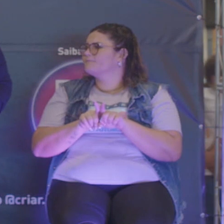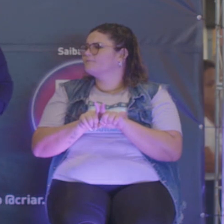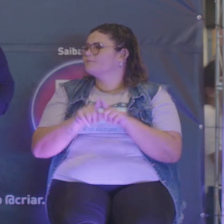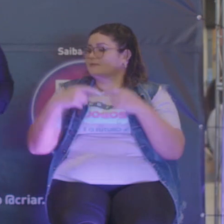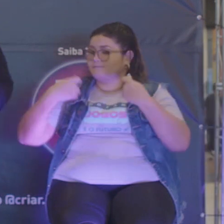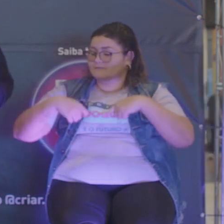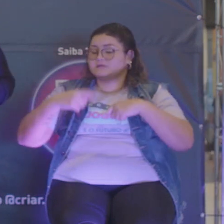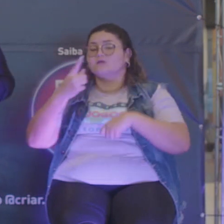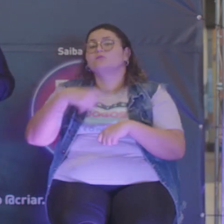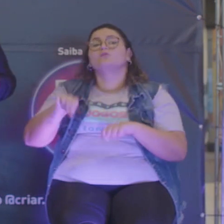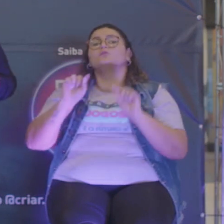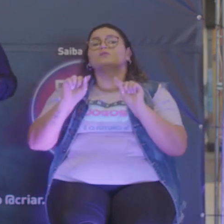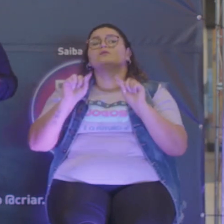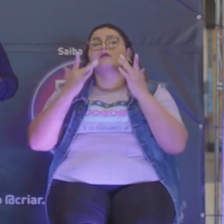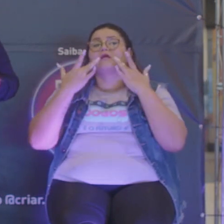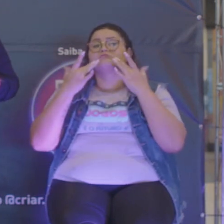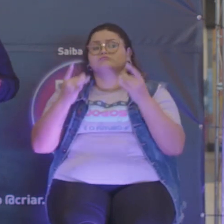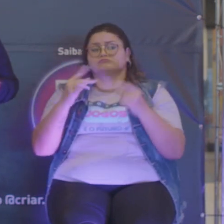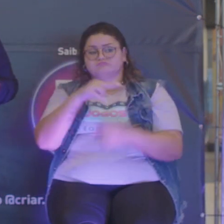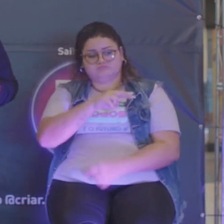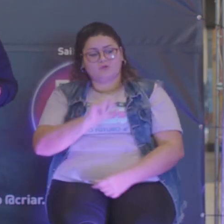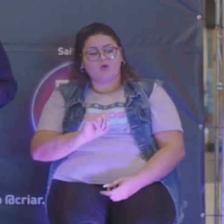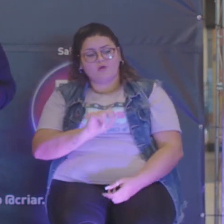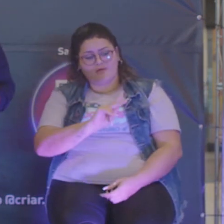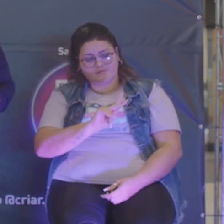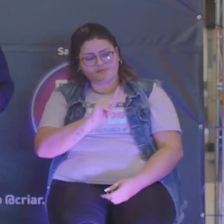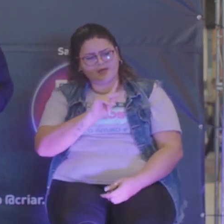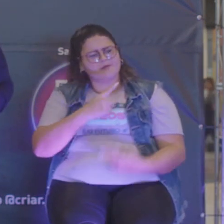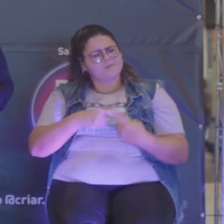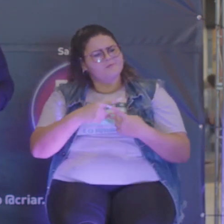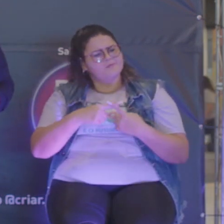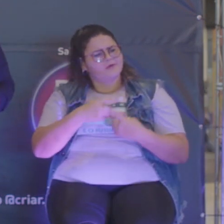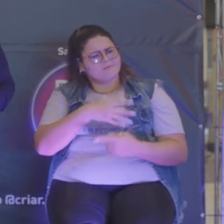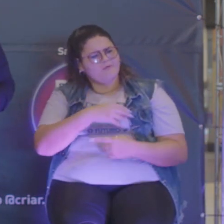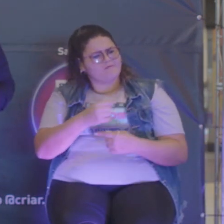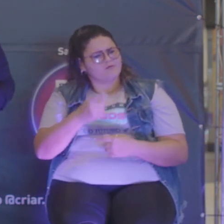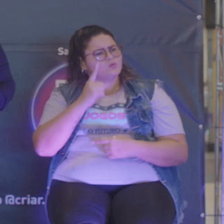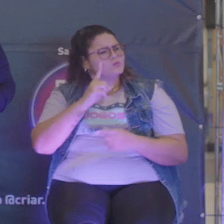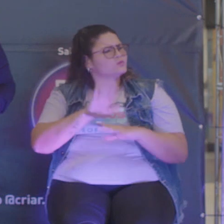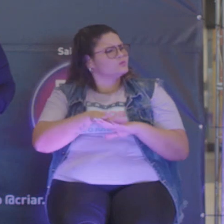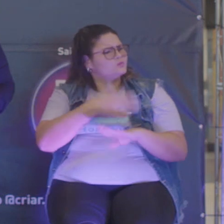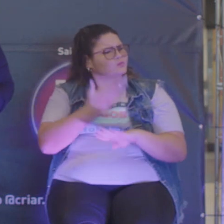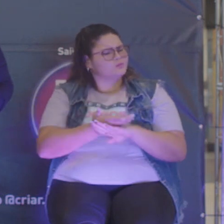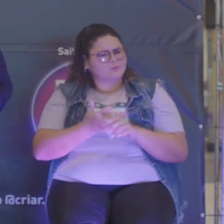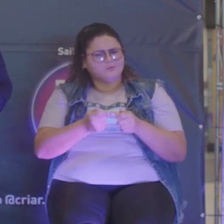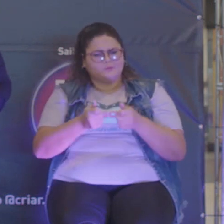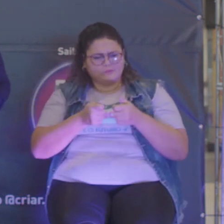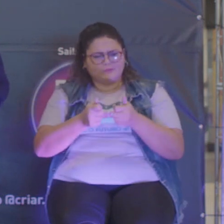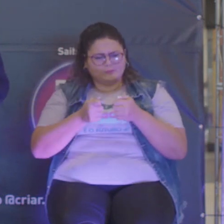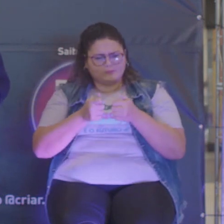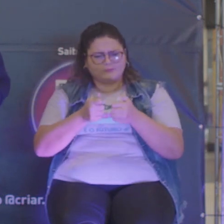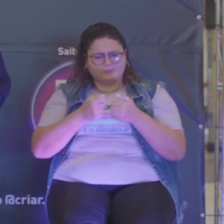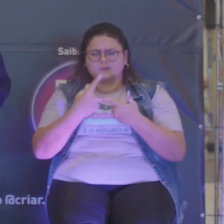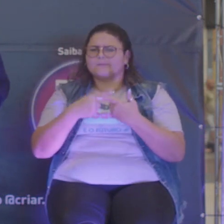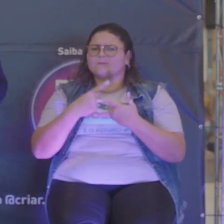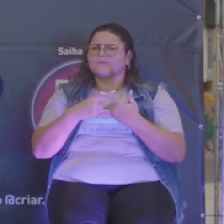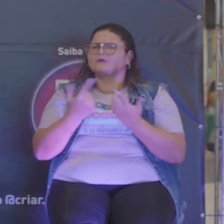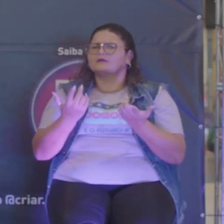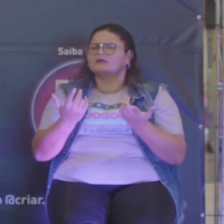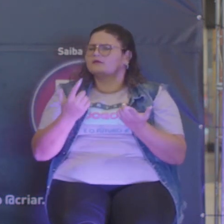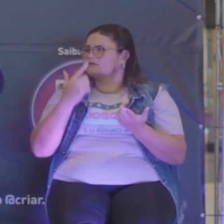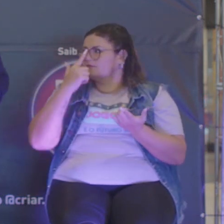necessária para muita gente olhar e falar, ok, por que meu filho está o dia inteiro no Free Fire? Por que ele não deixa de jogar Free